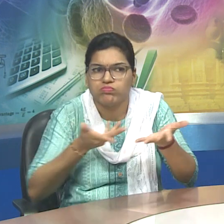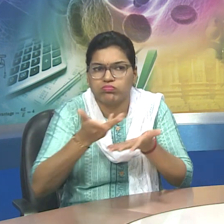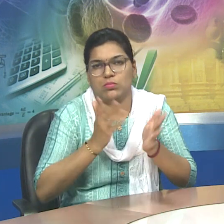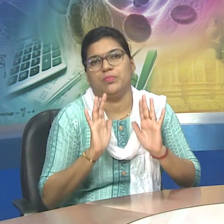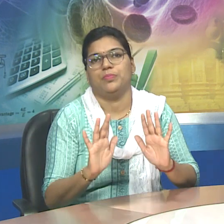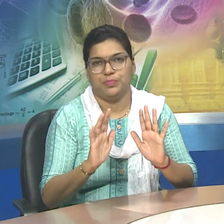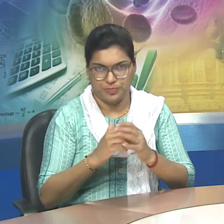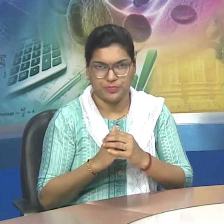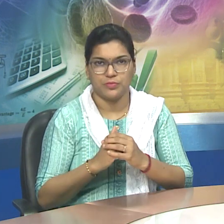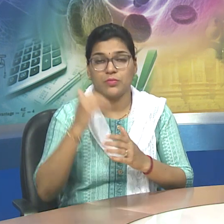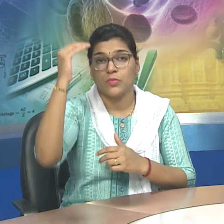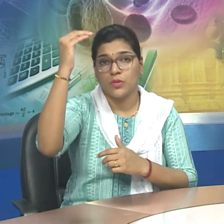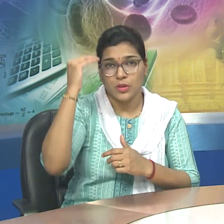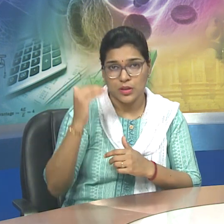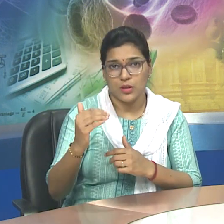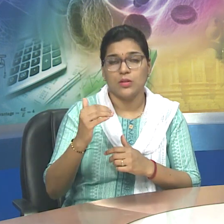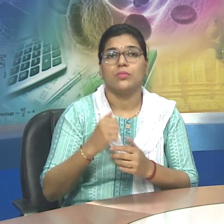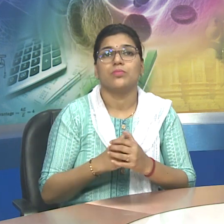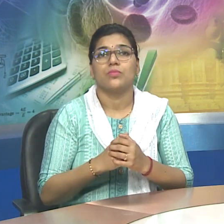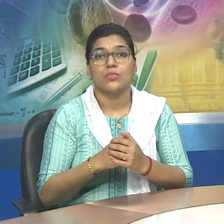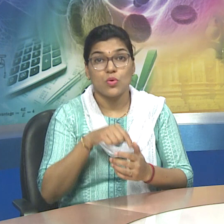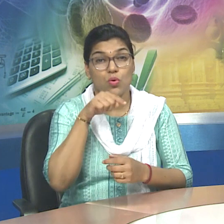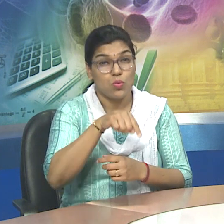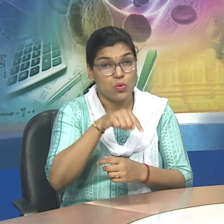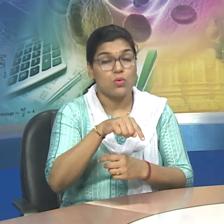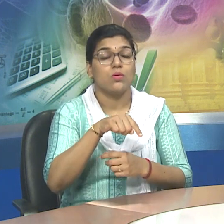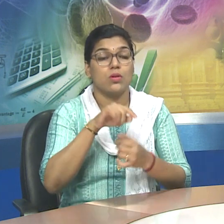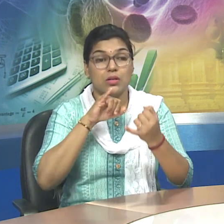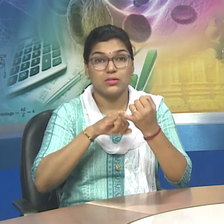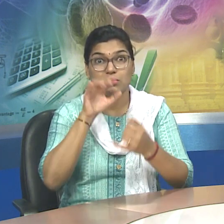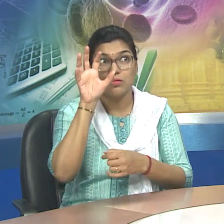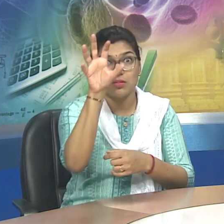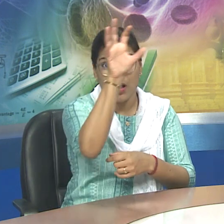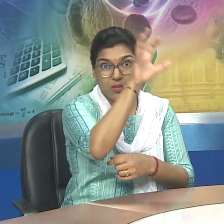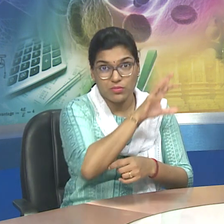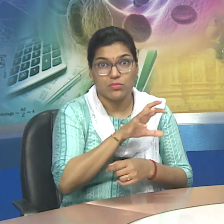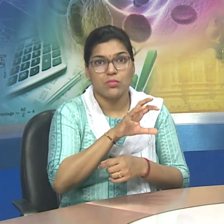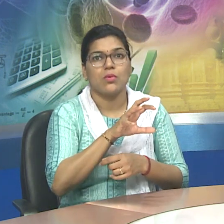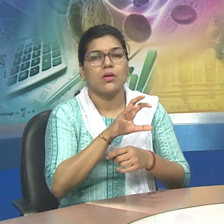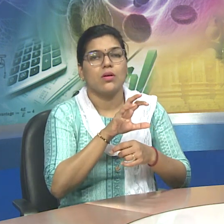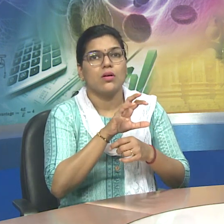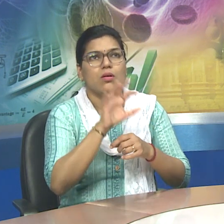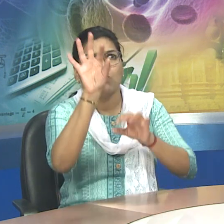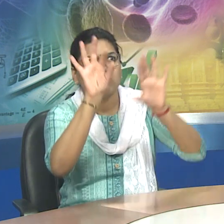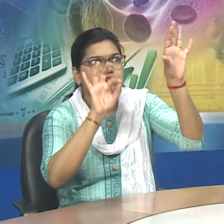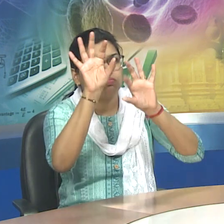क्योंकि सरकार सबके आपस में आंतरिक बातचीत और सहयोग से बनाई जाती है, चलती है,